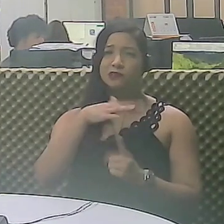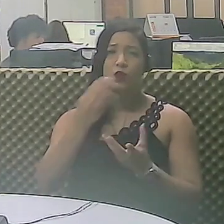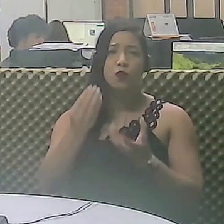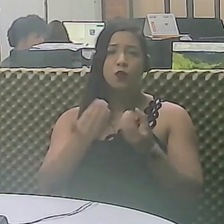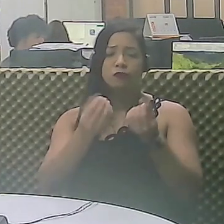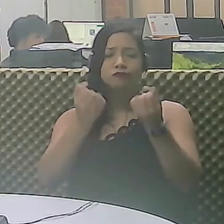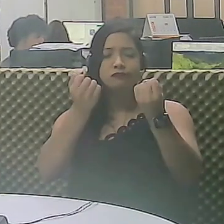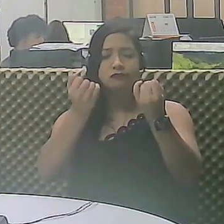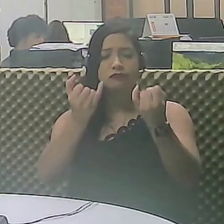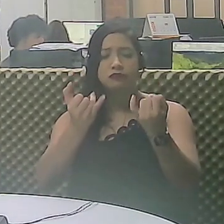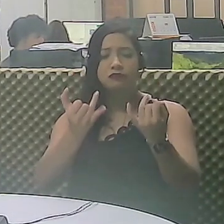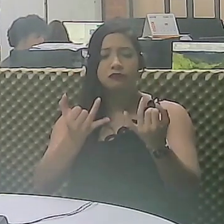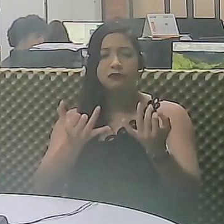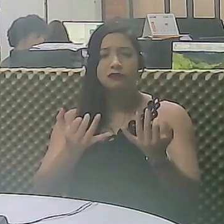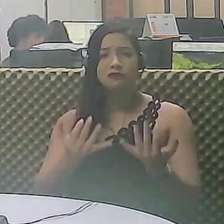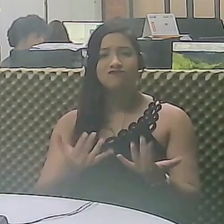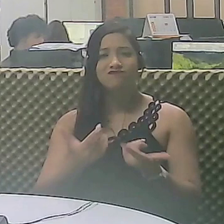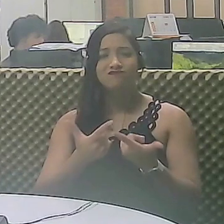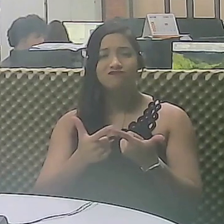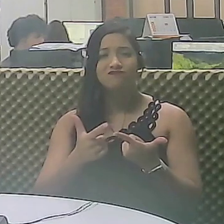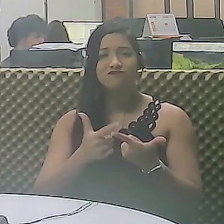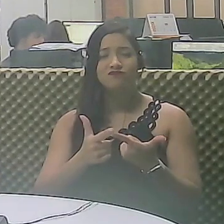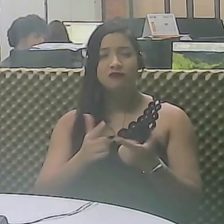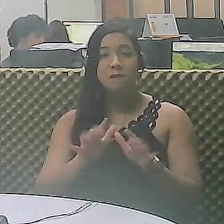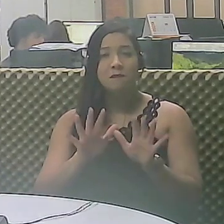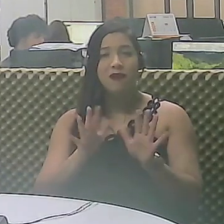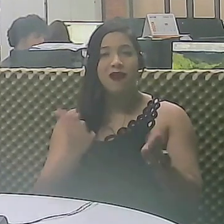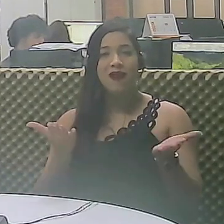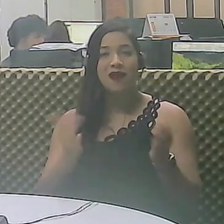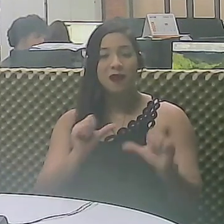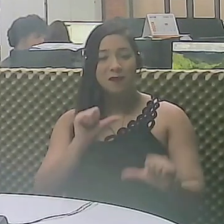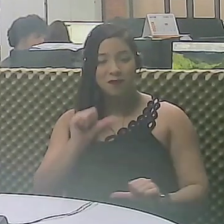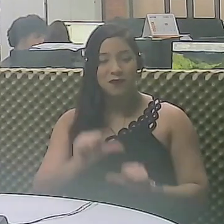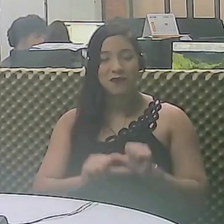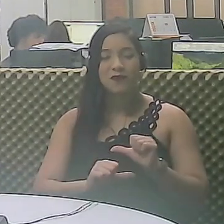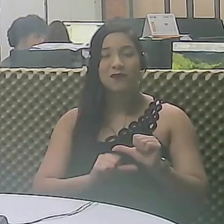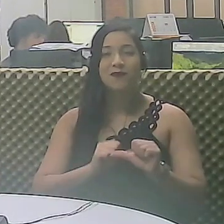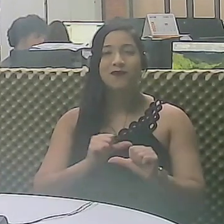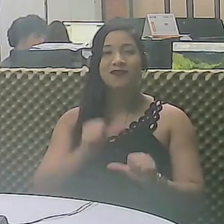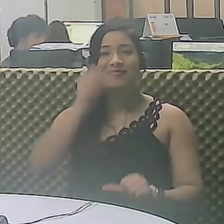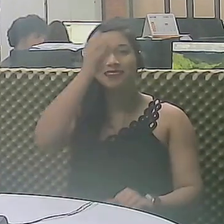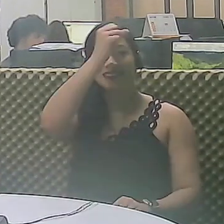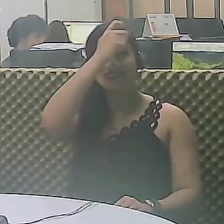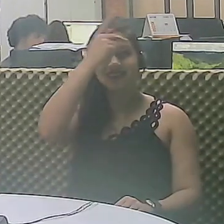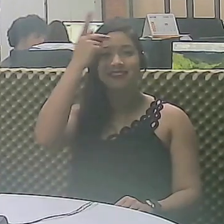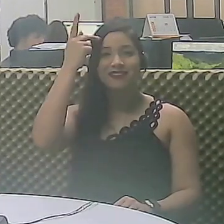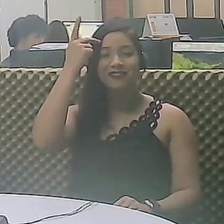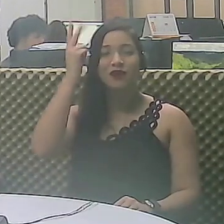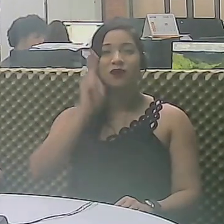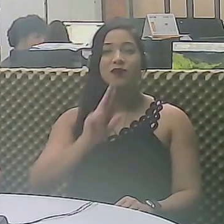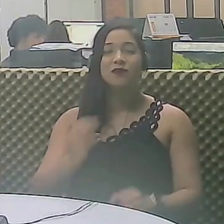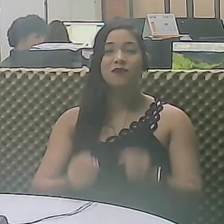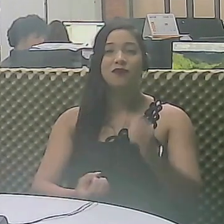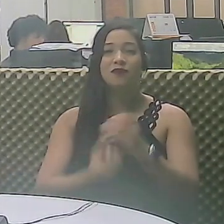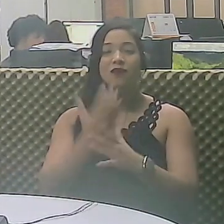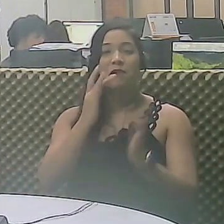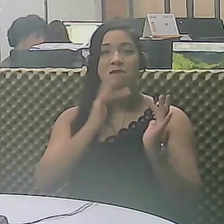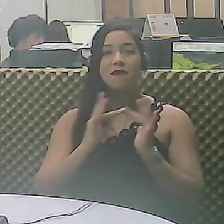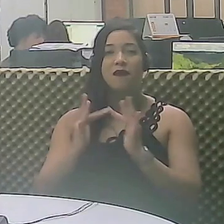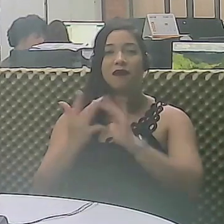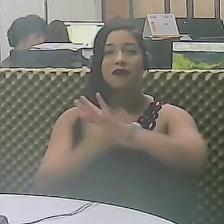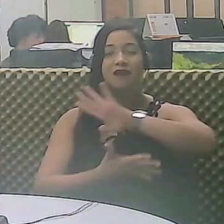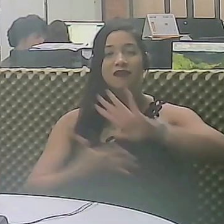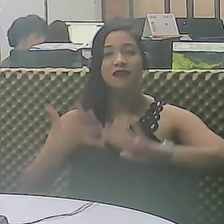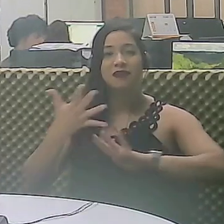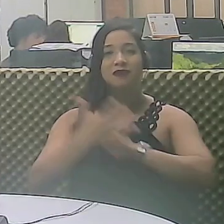ser entendida? Como explicar sua dor? Mas agora isso mudou. A Prefeitura de Uberlândia criou o Mãos que